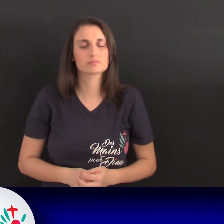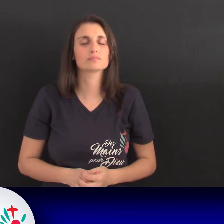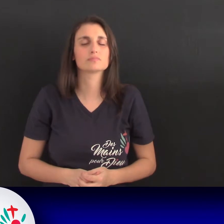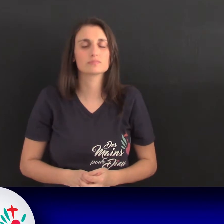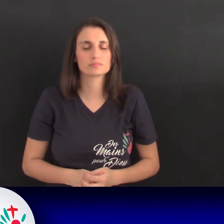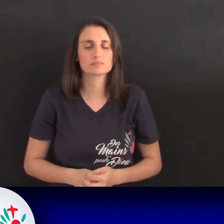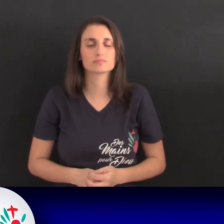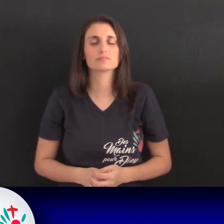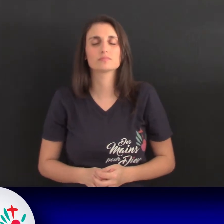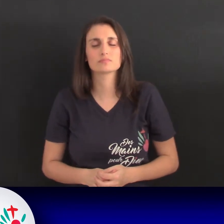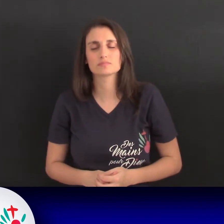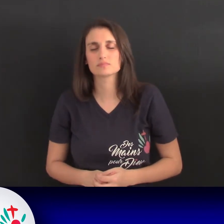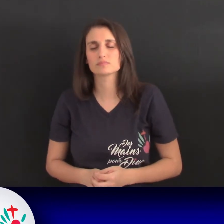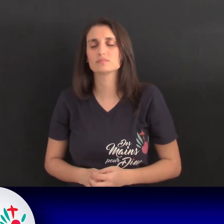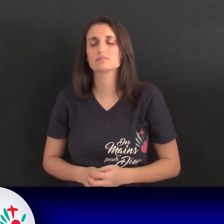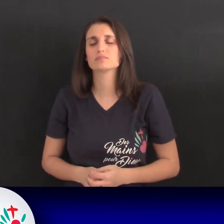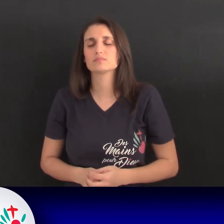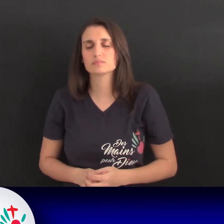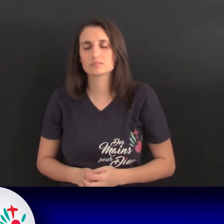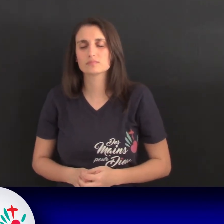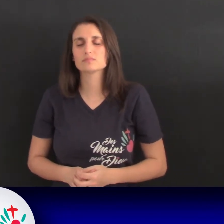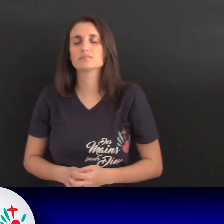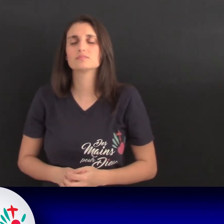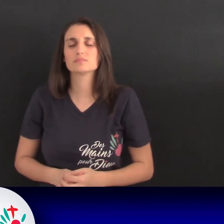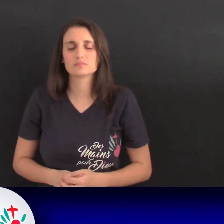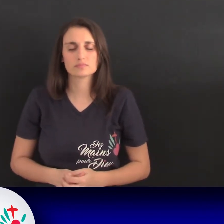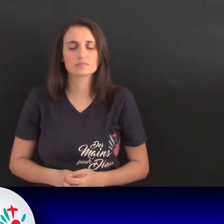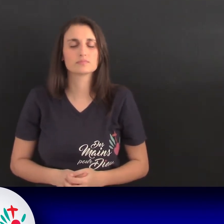Merci, Jésus.